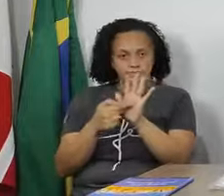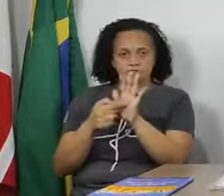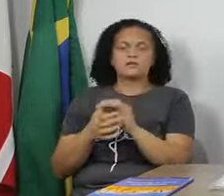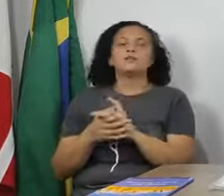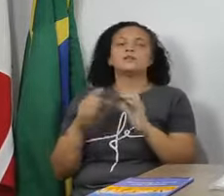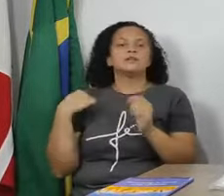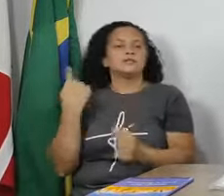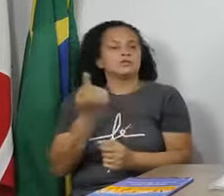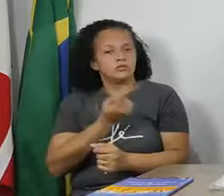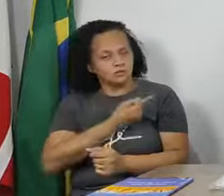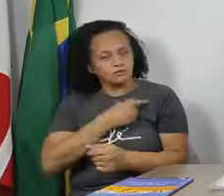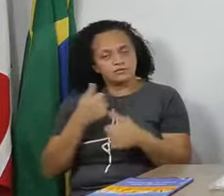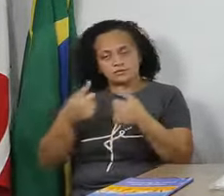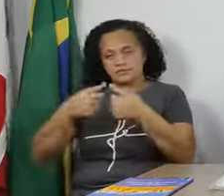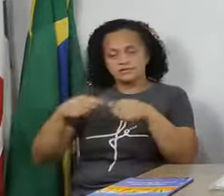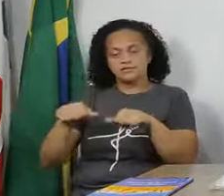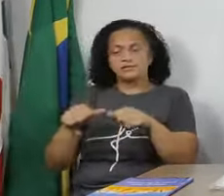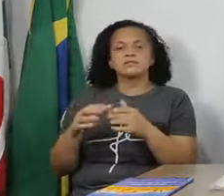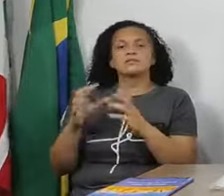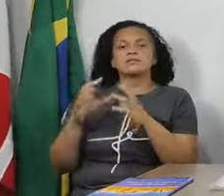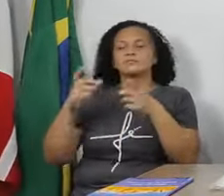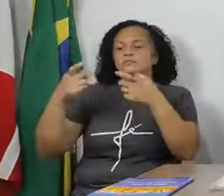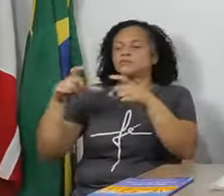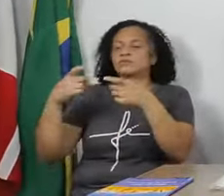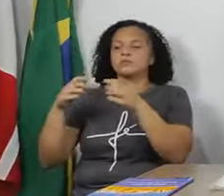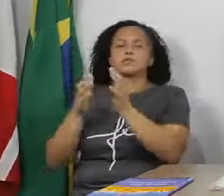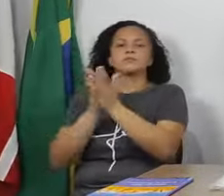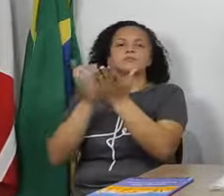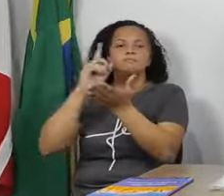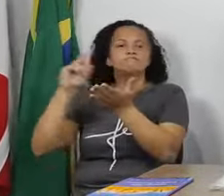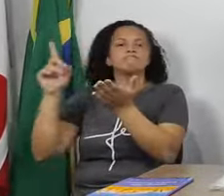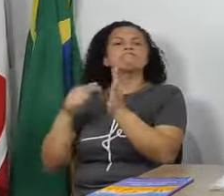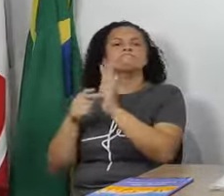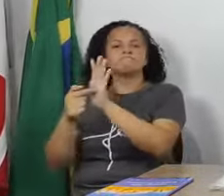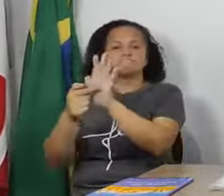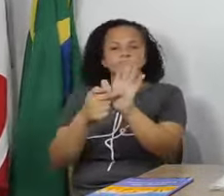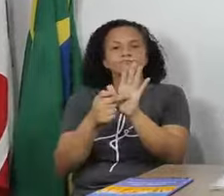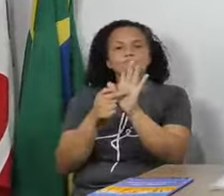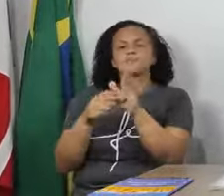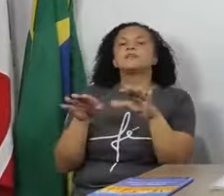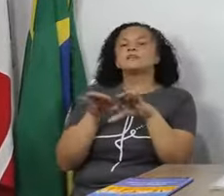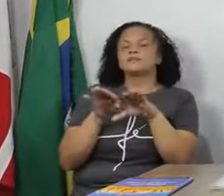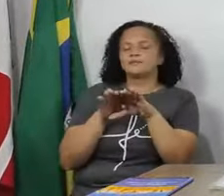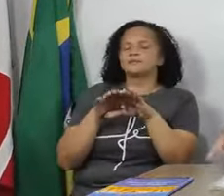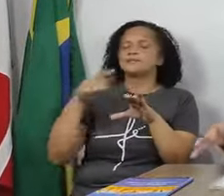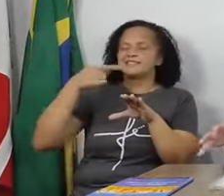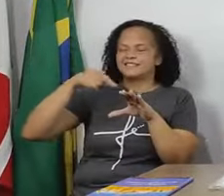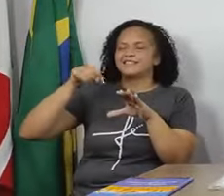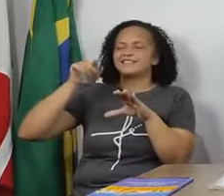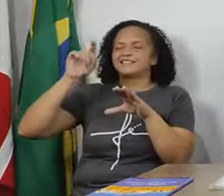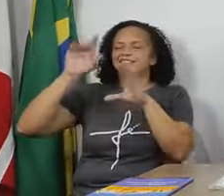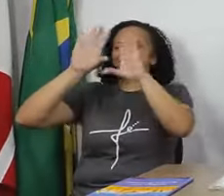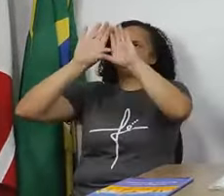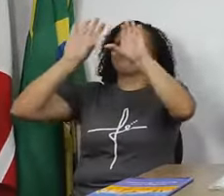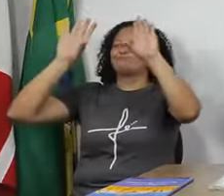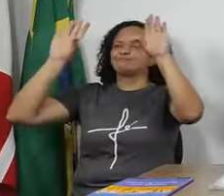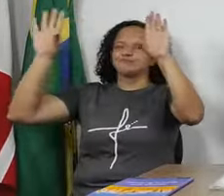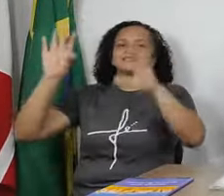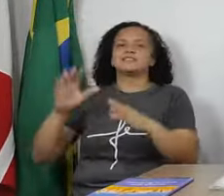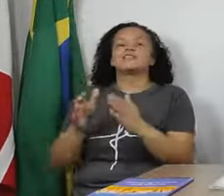que estamos em Cristo, e nós vamos para onde a Bíblia diz que vamos, né? Então,